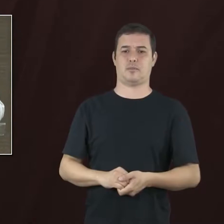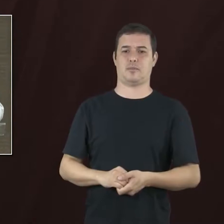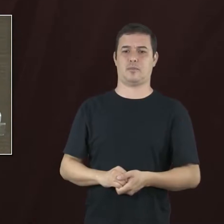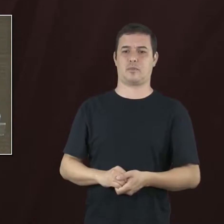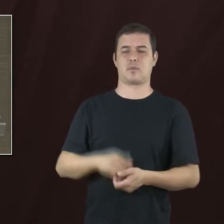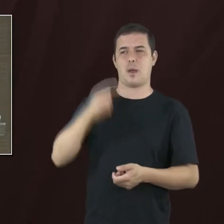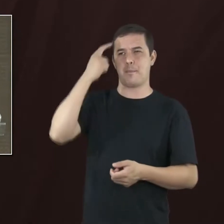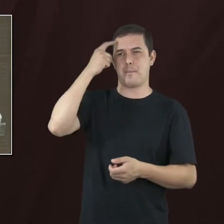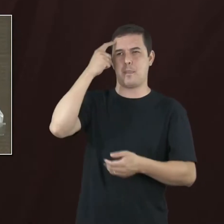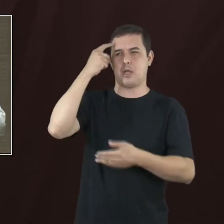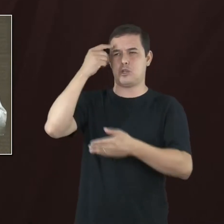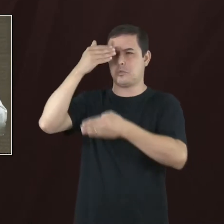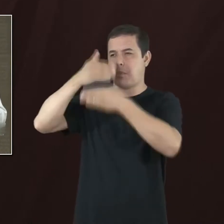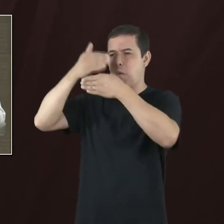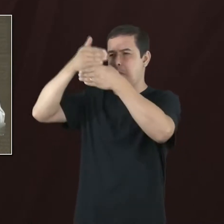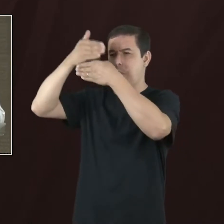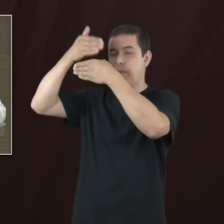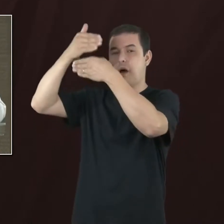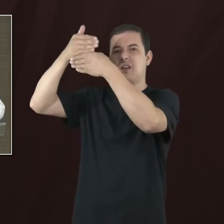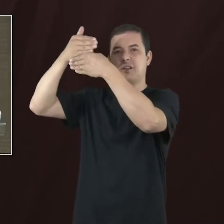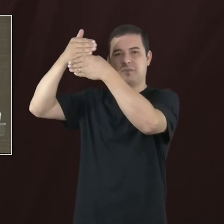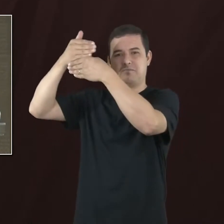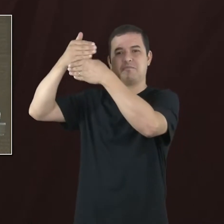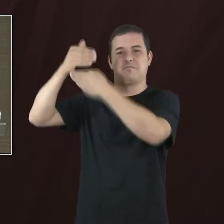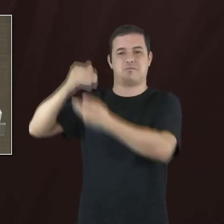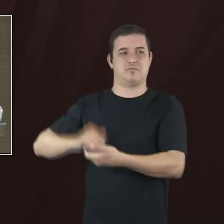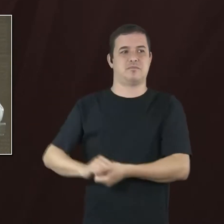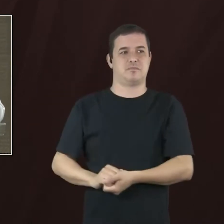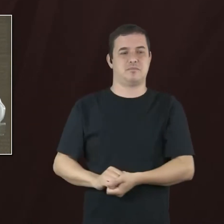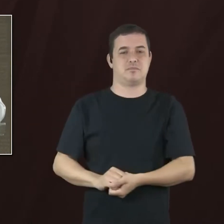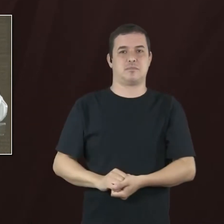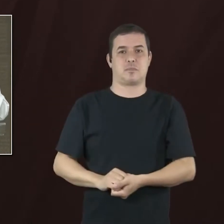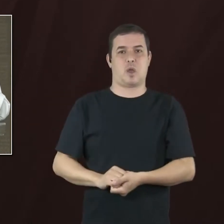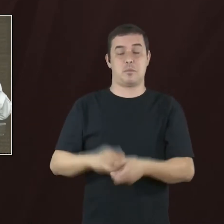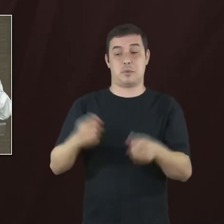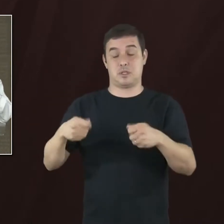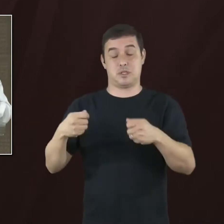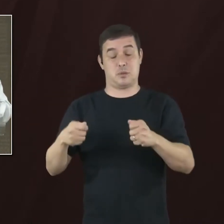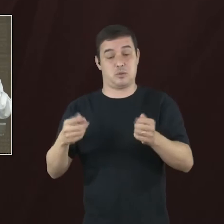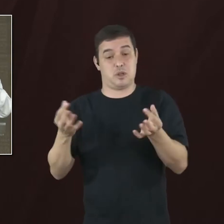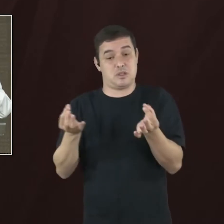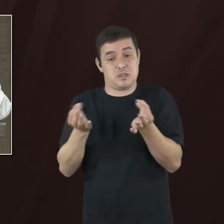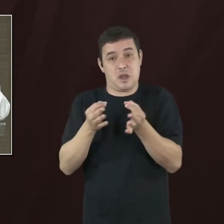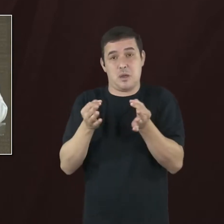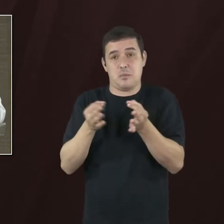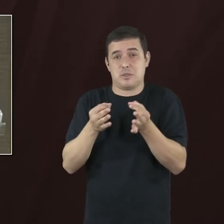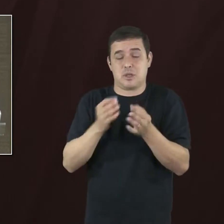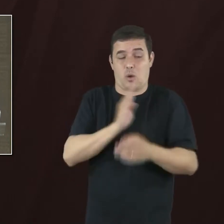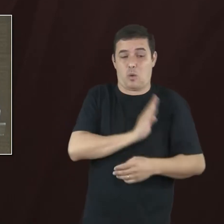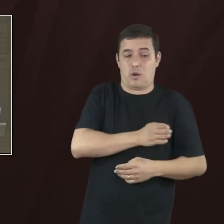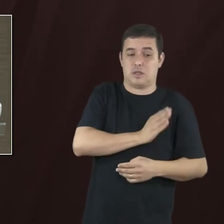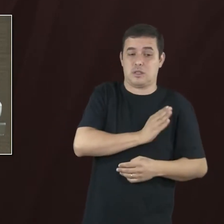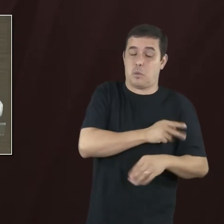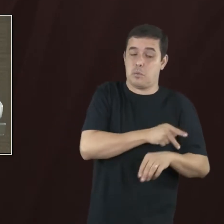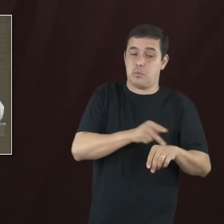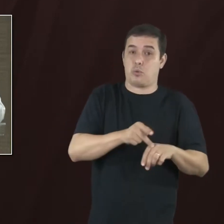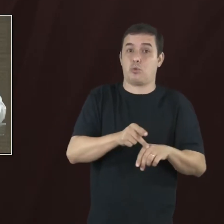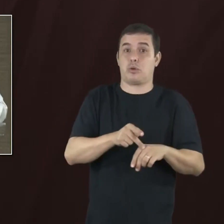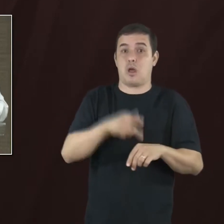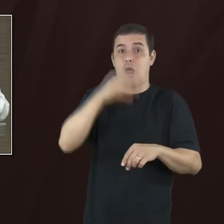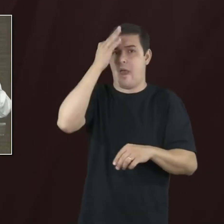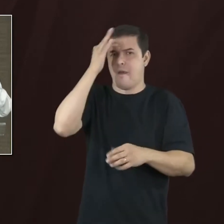nos abrir nossos olhos. Vamos ser simples, vamos trabalhar com o coração puro, com a